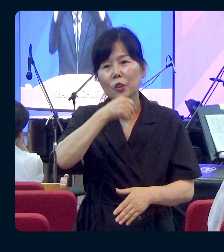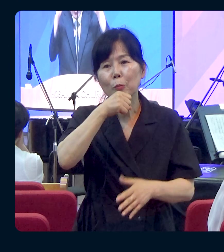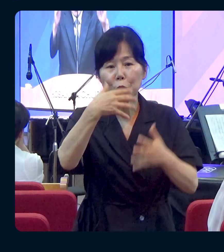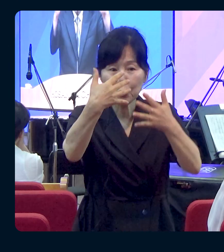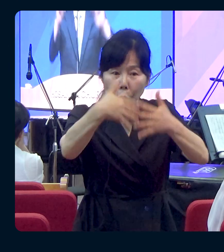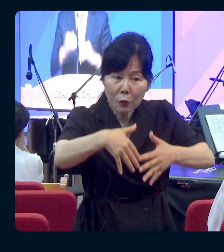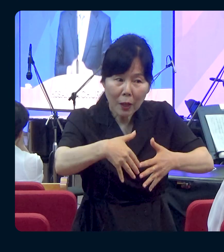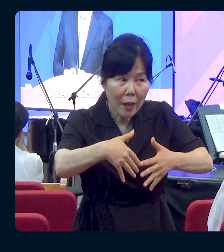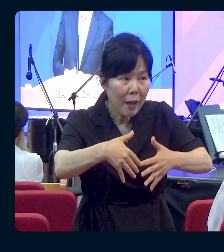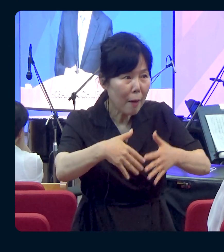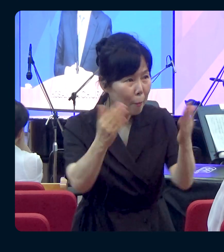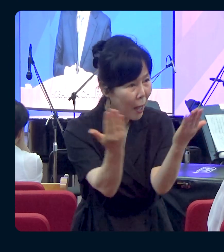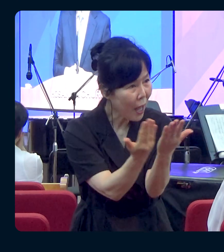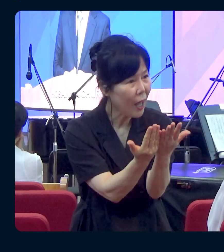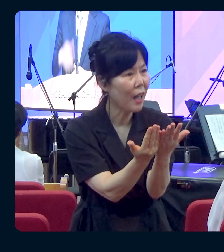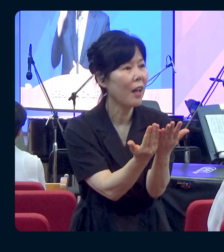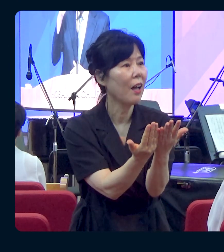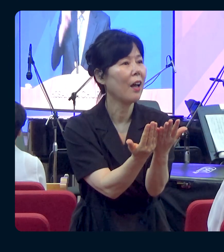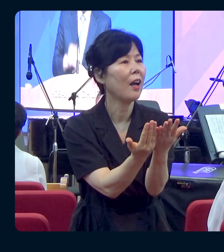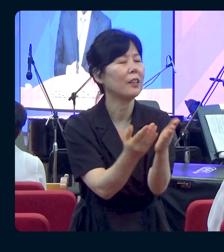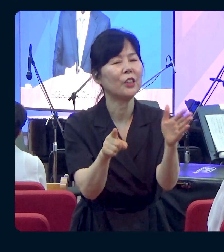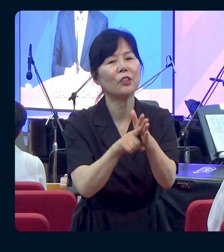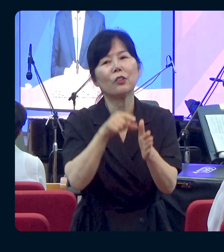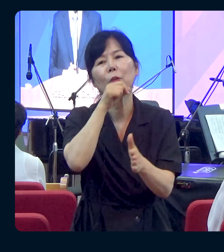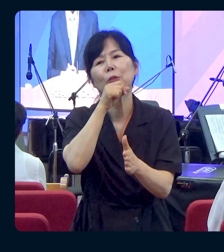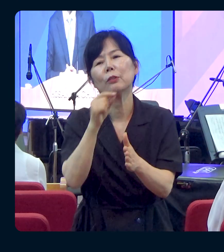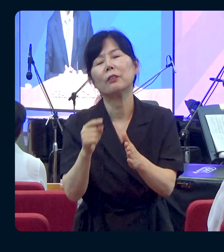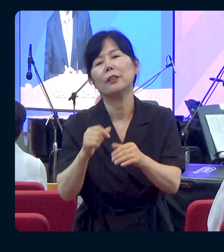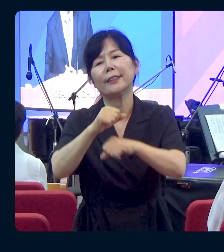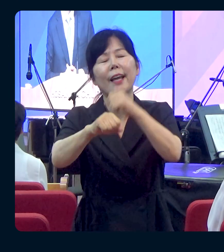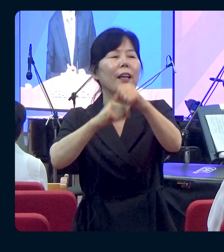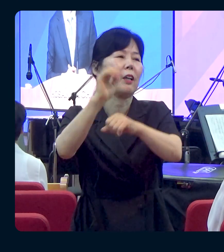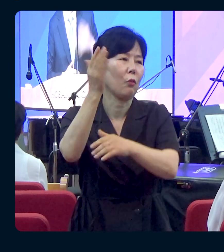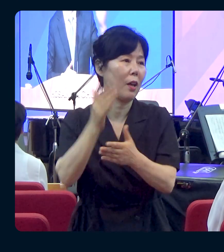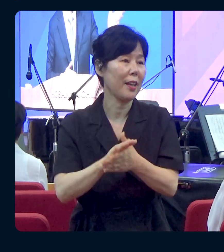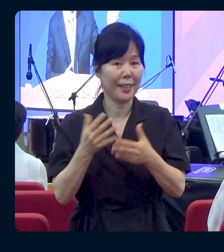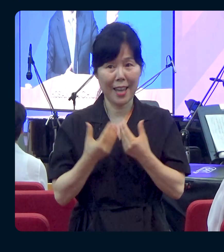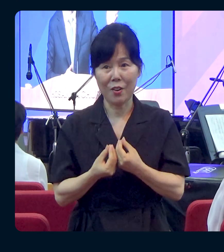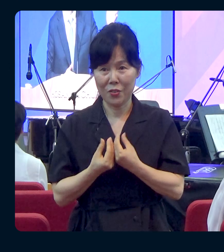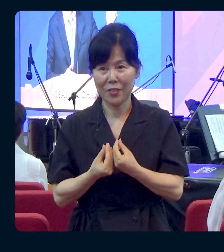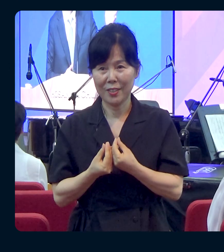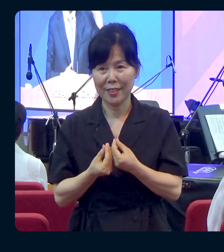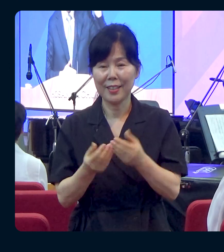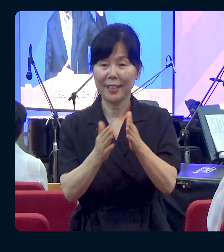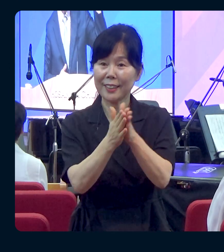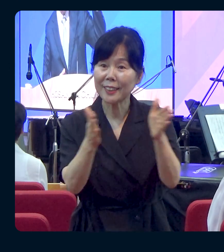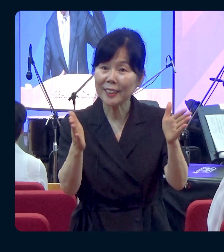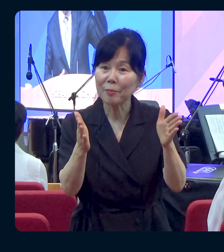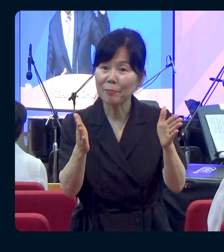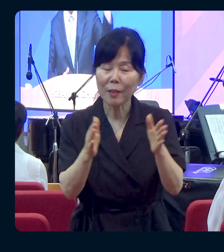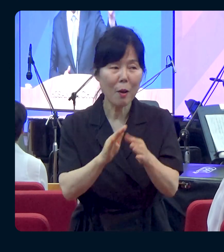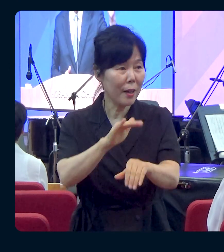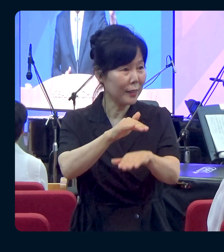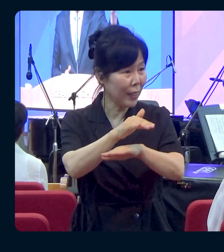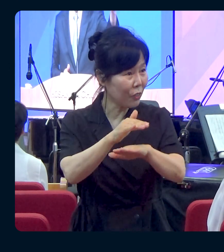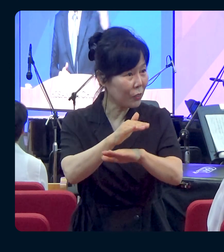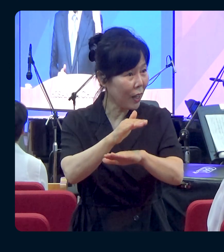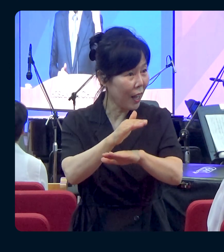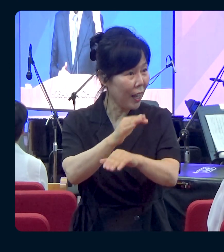많이 올라가는 것을 해야 그래야 올라갑니다. 예를 들면